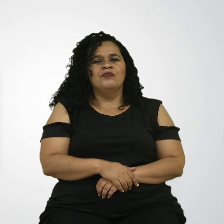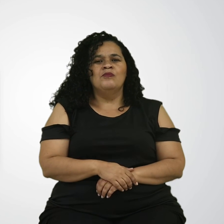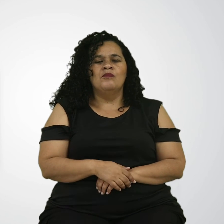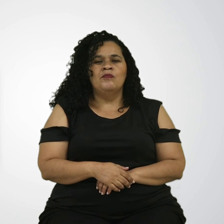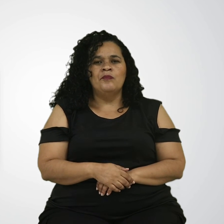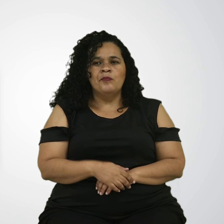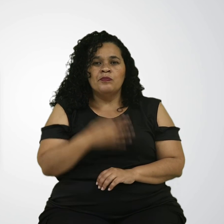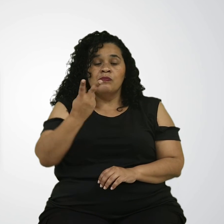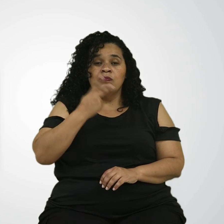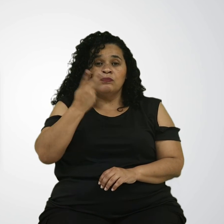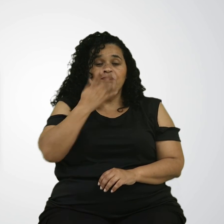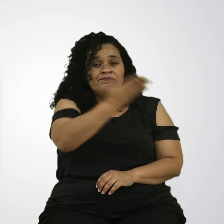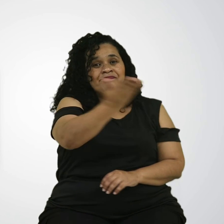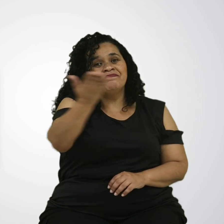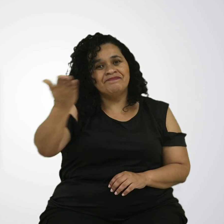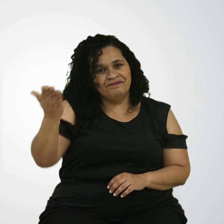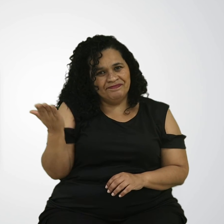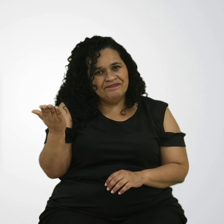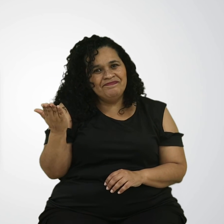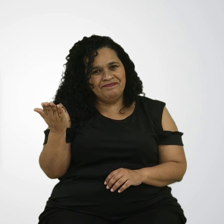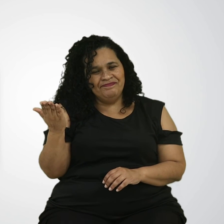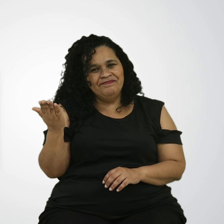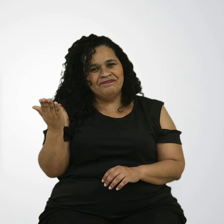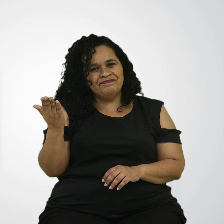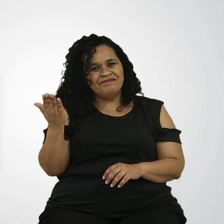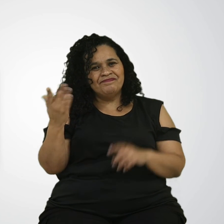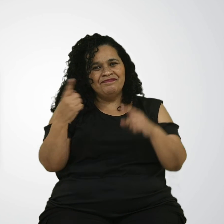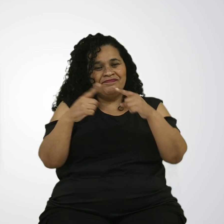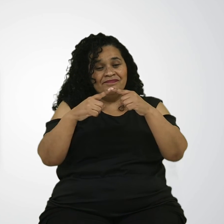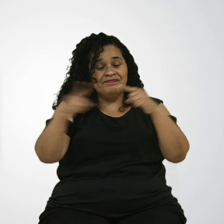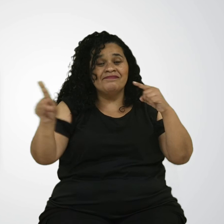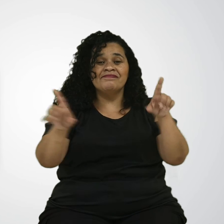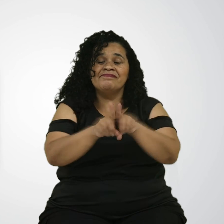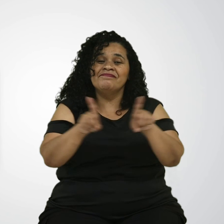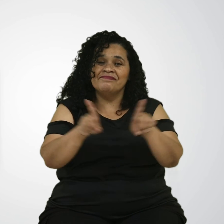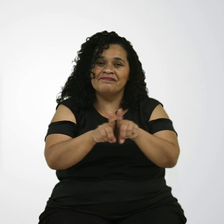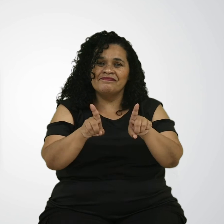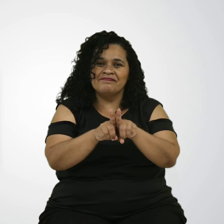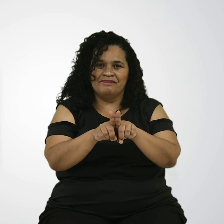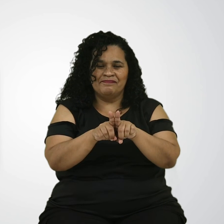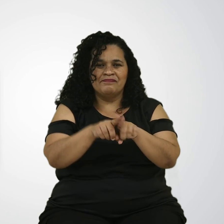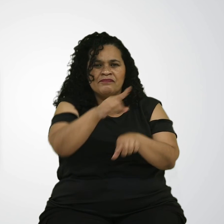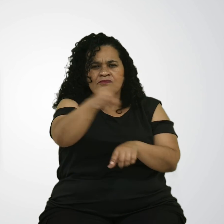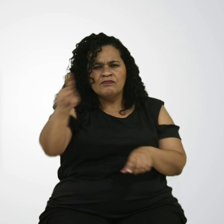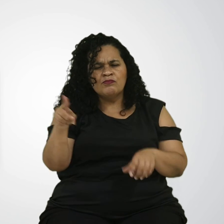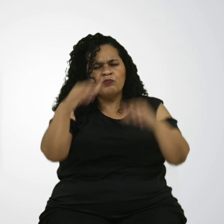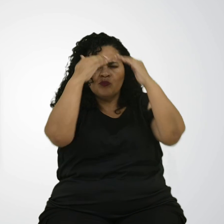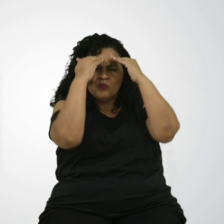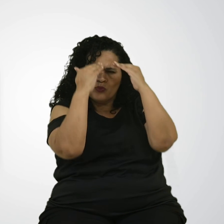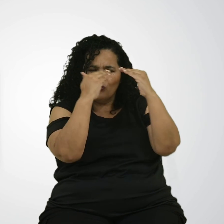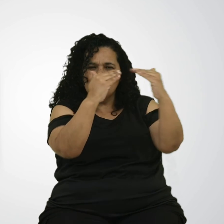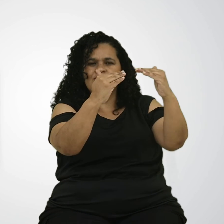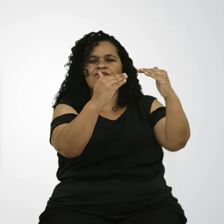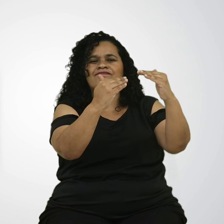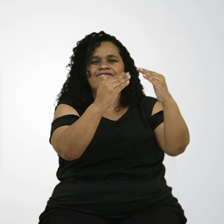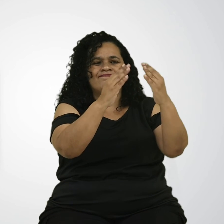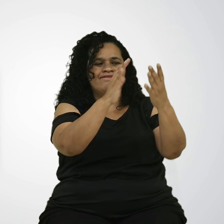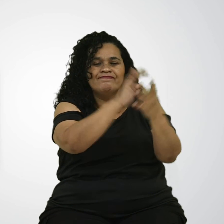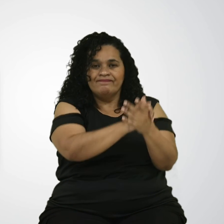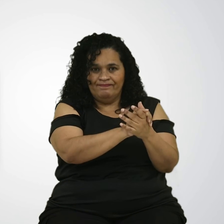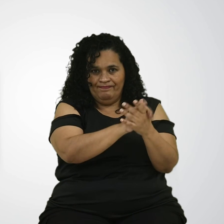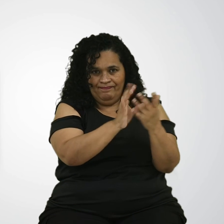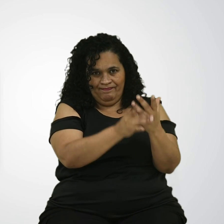Eu quero dizer para você, minha irmã, e quero desafiar você a se submeter, a se sujeitar ao seu marido,